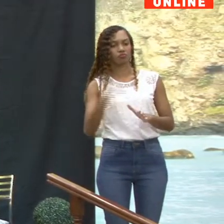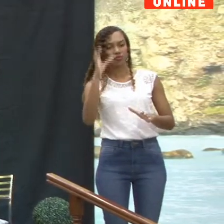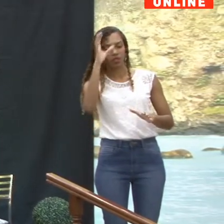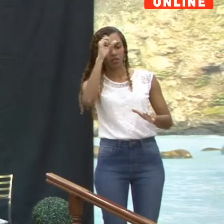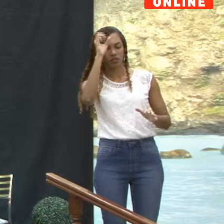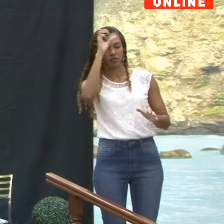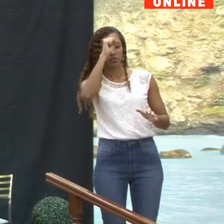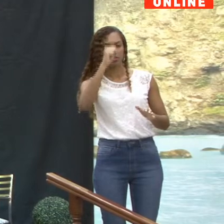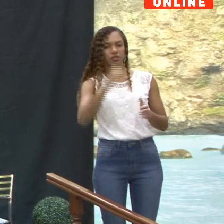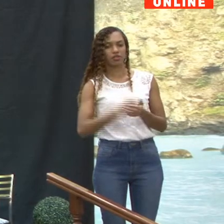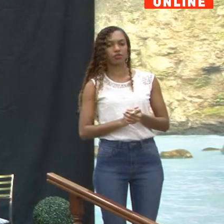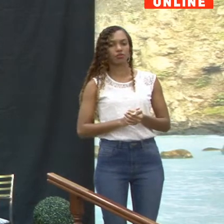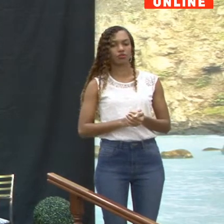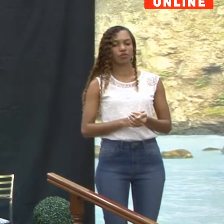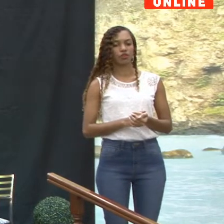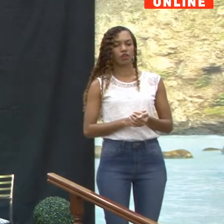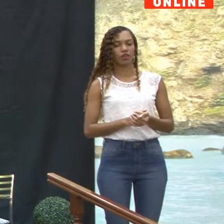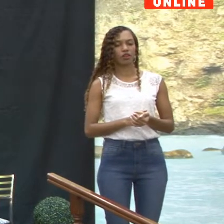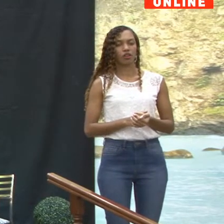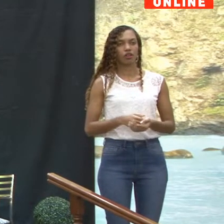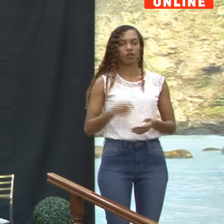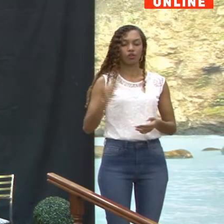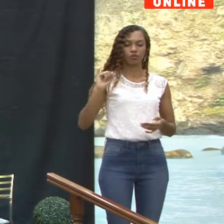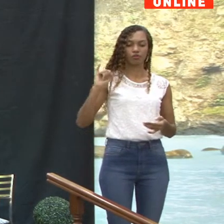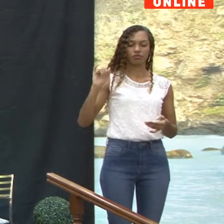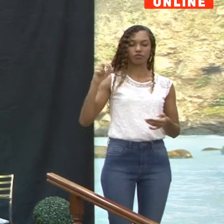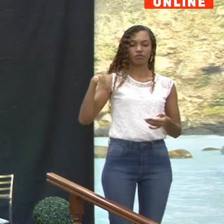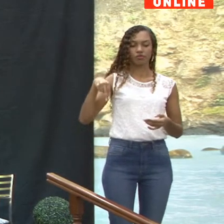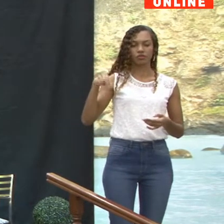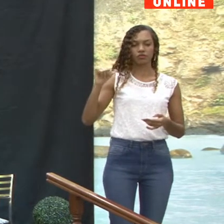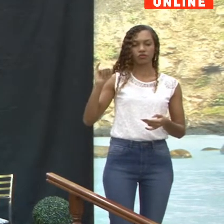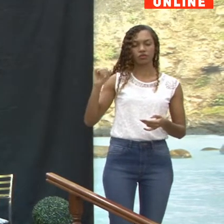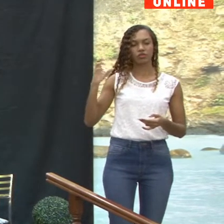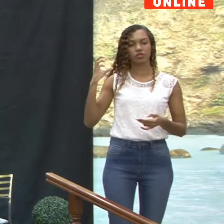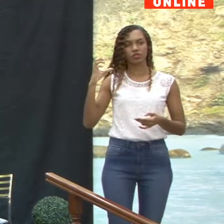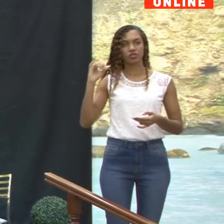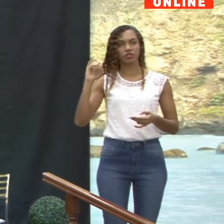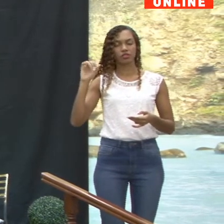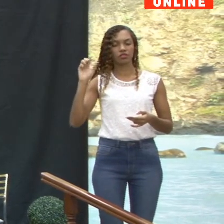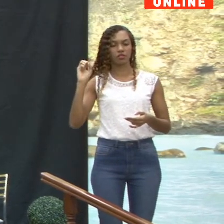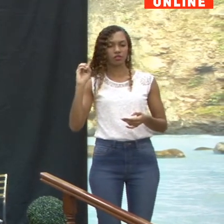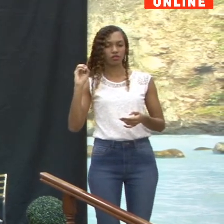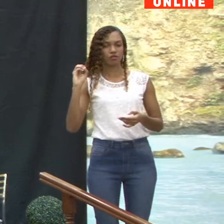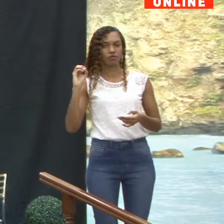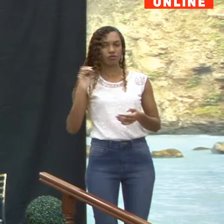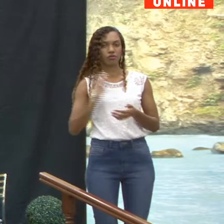inicial. A nossa vida em sociedade começa na nossa família.